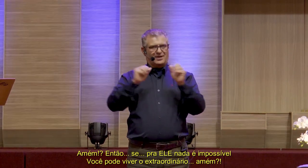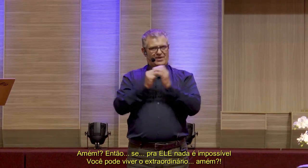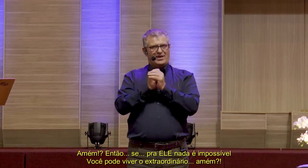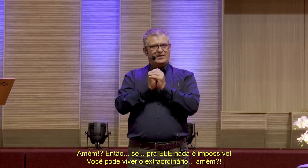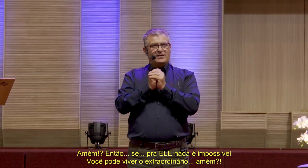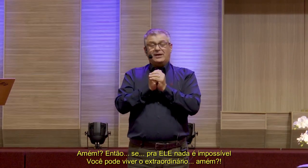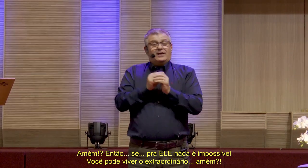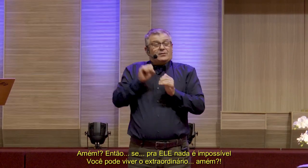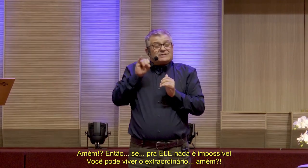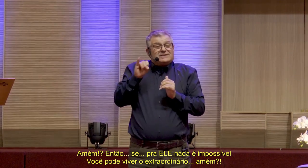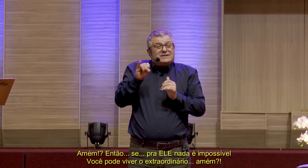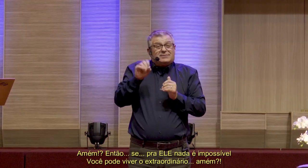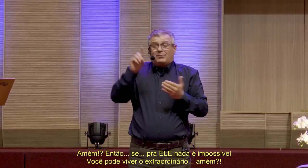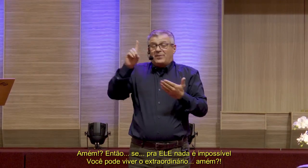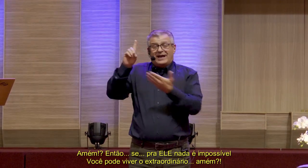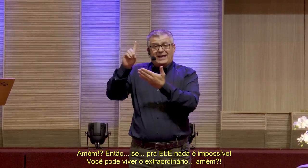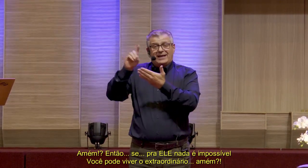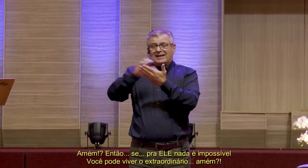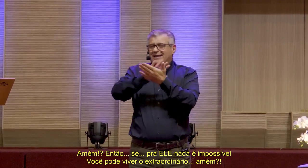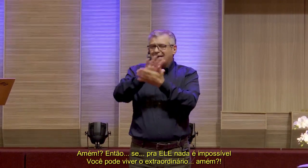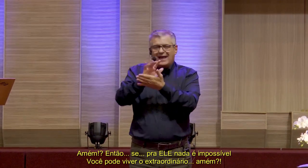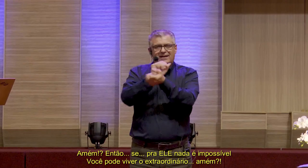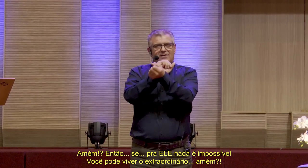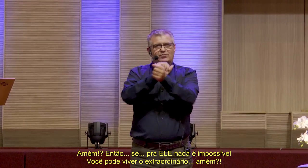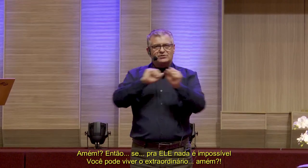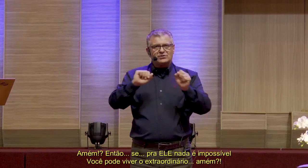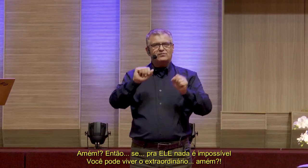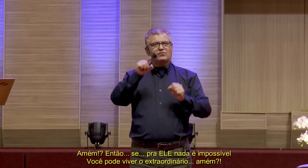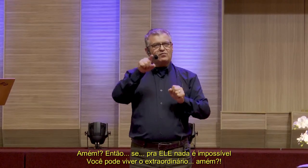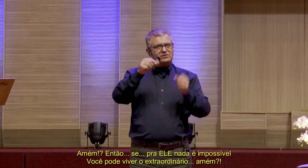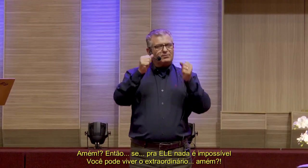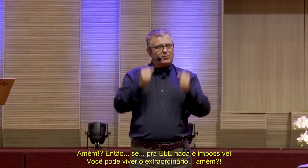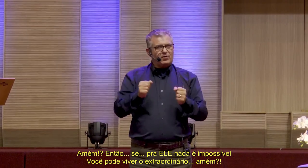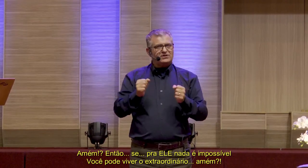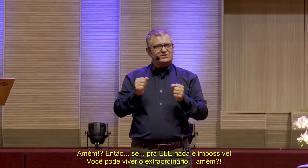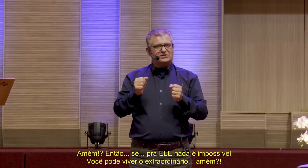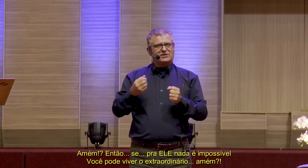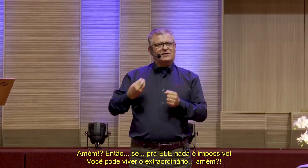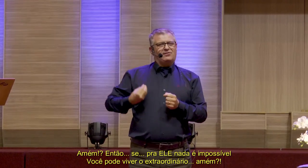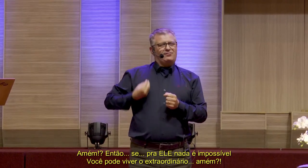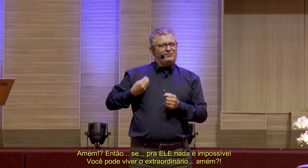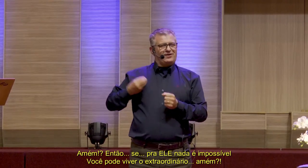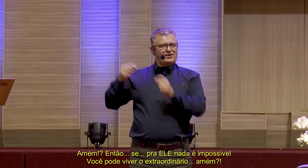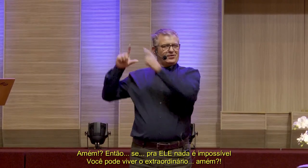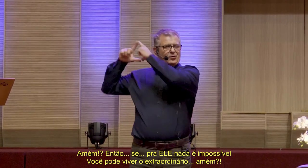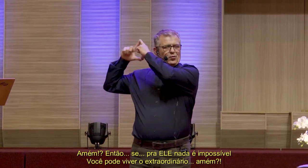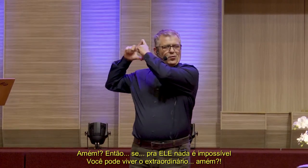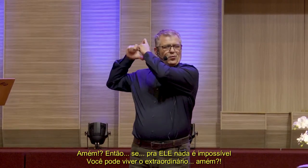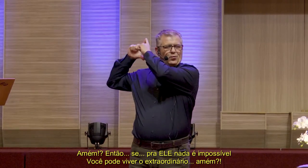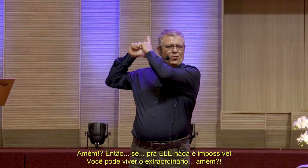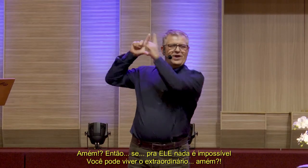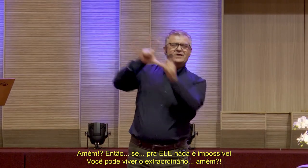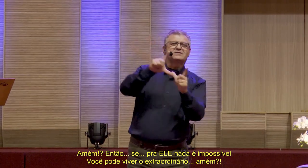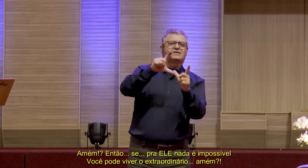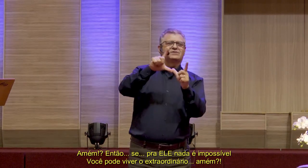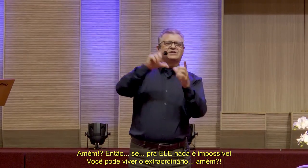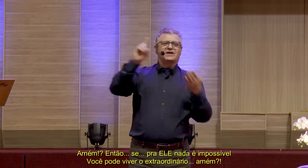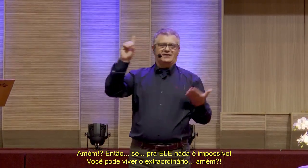Amém? Então, se para Ele nada é impossível, você pode viver o extraordinário